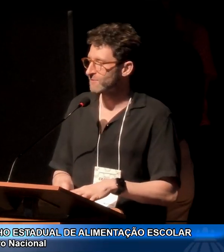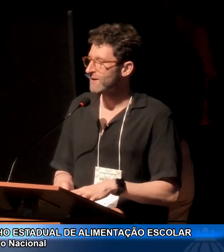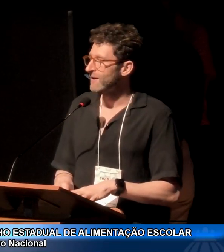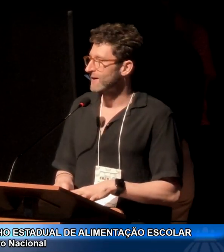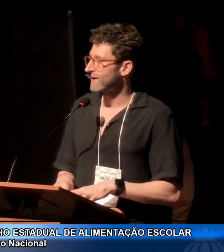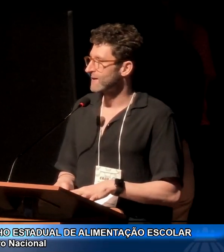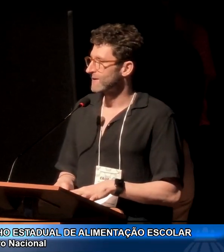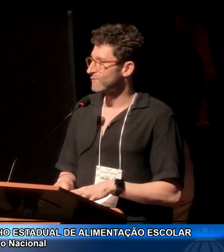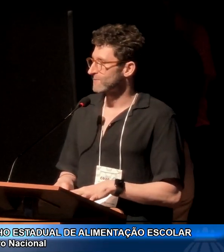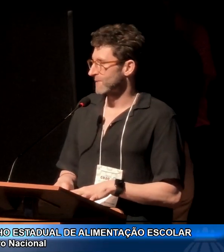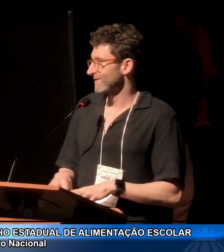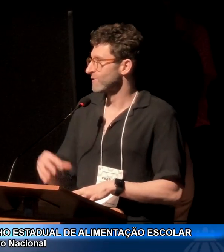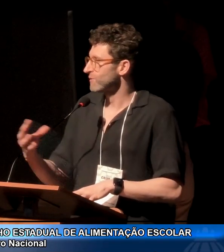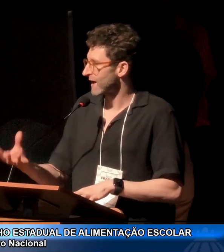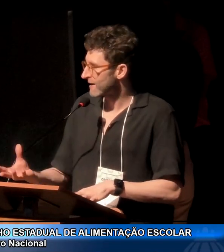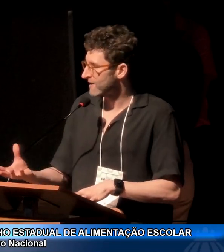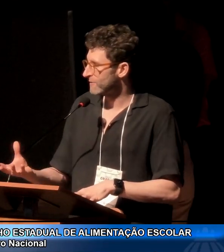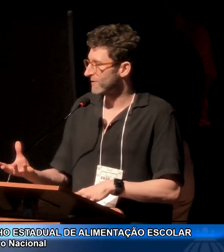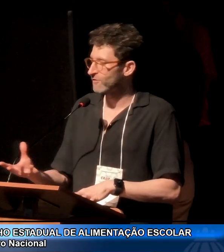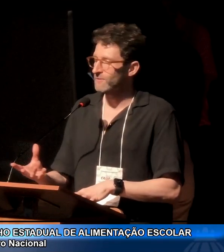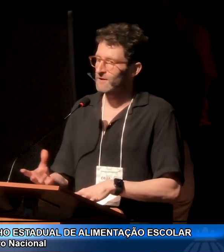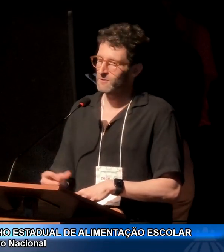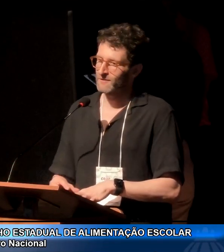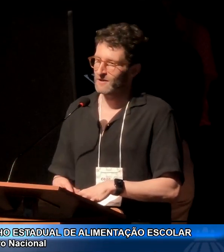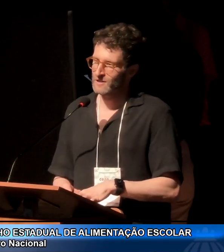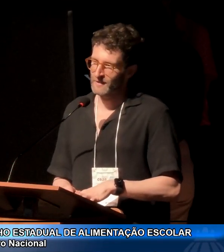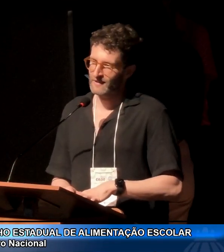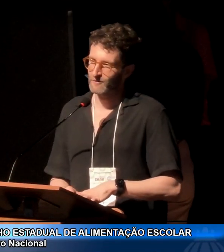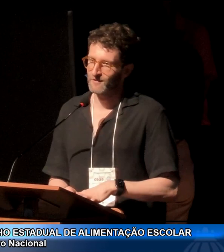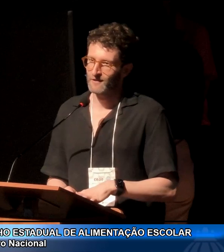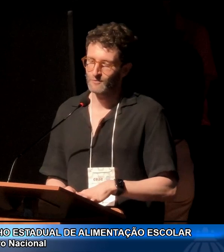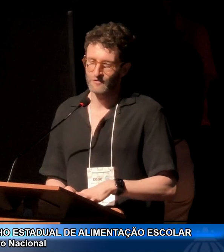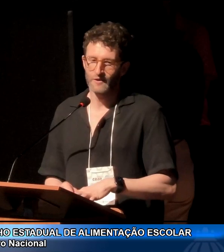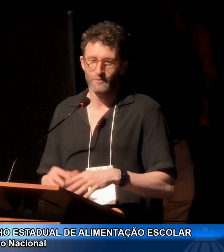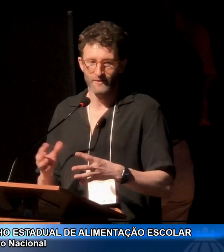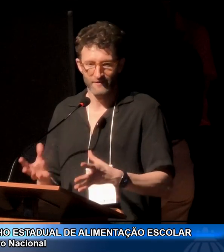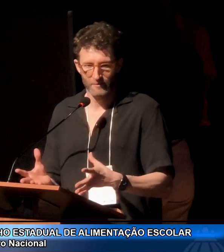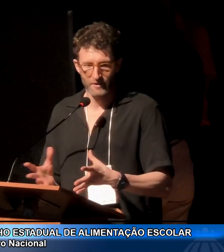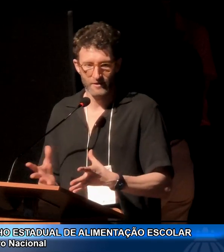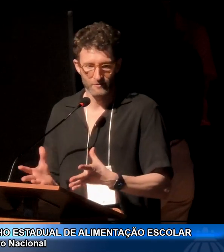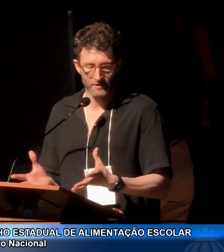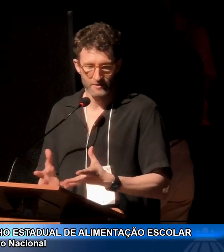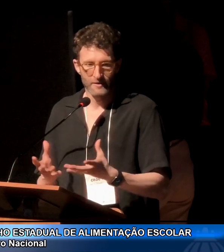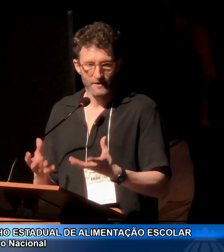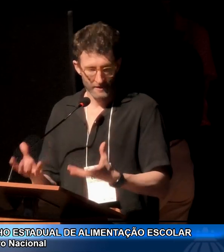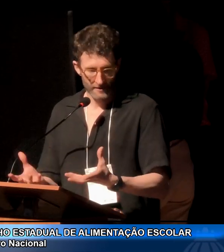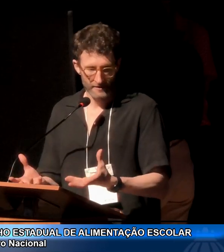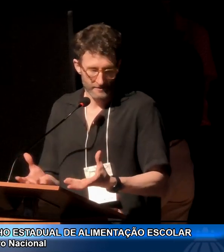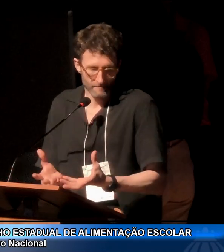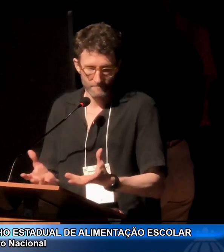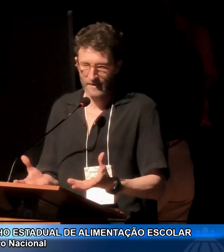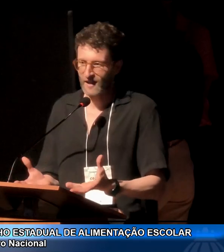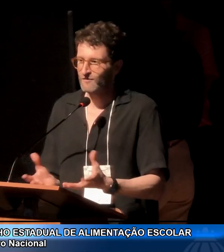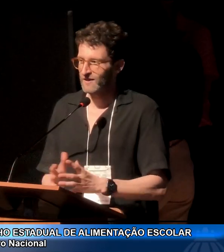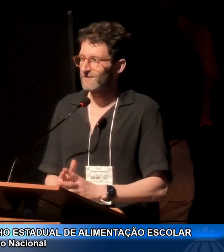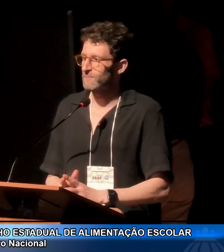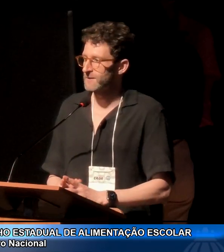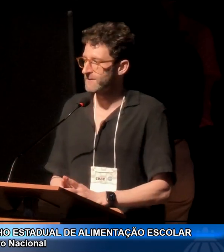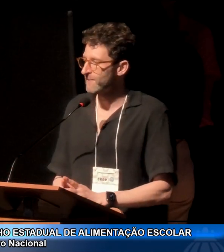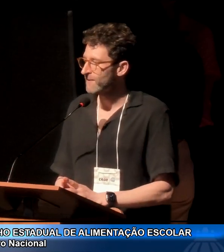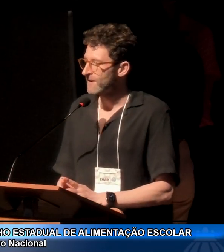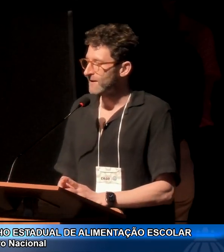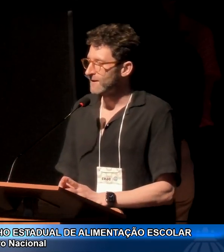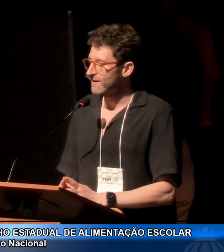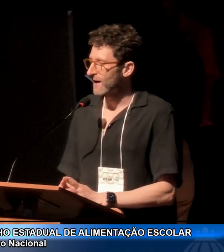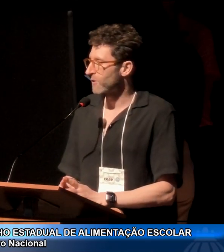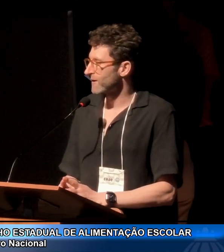identificação assegurar que o escolar quando a cidade alimentar especial de fato receba aquilo que que deve receber